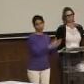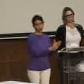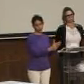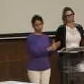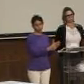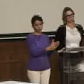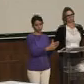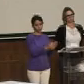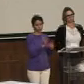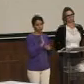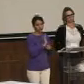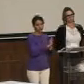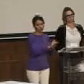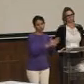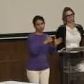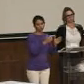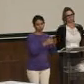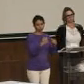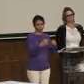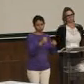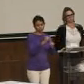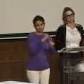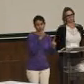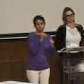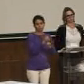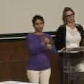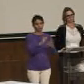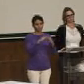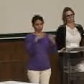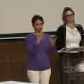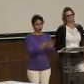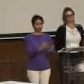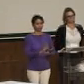atender todas as demandas da comunidade escolar.